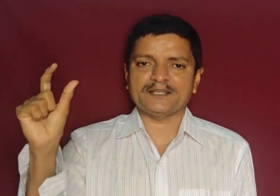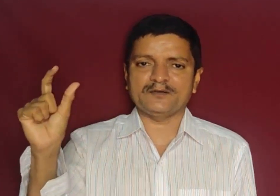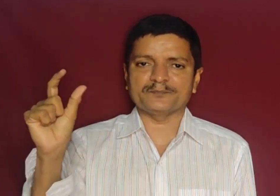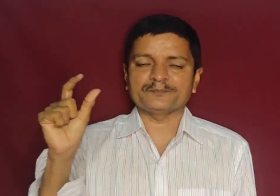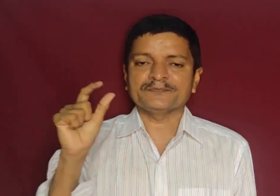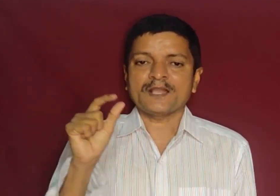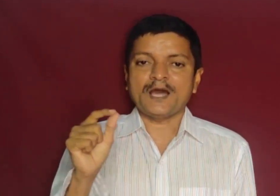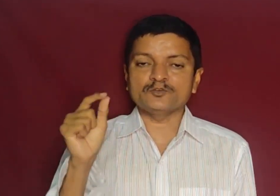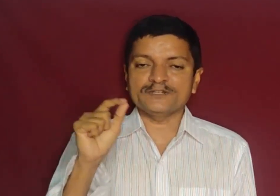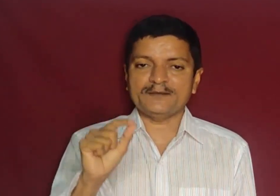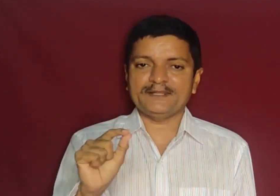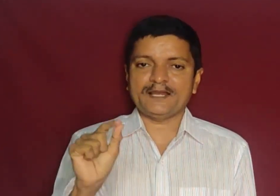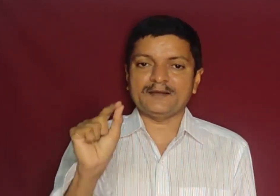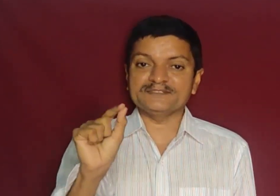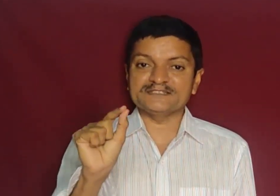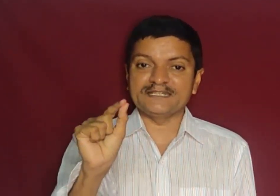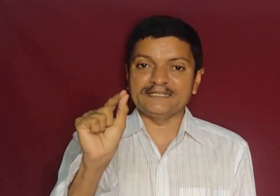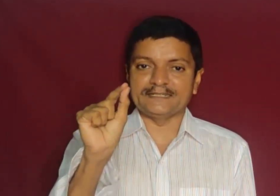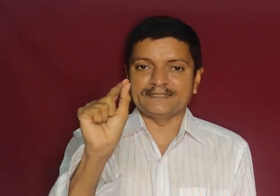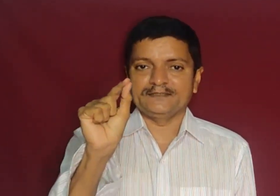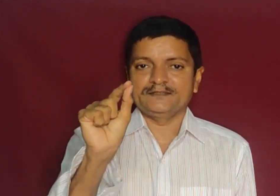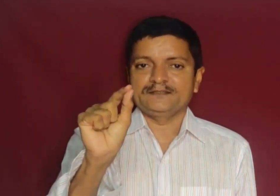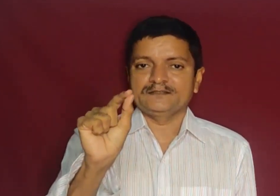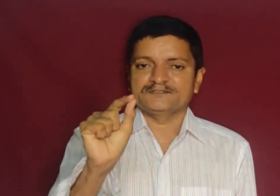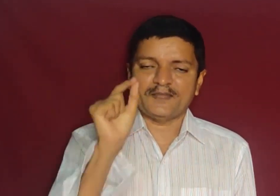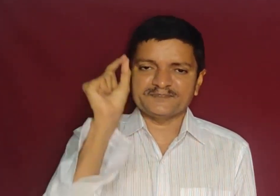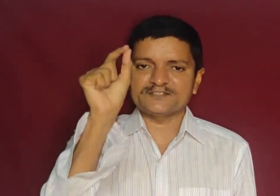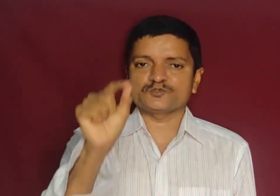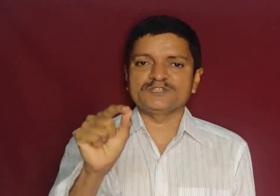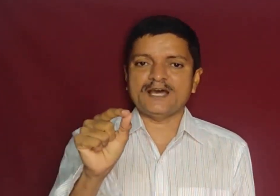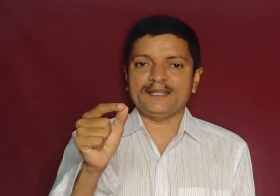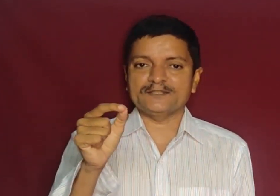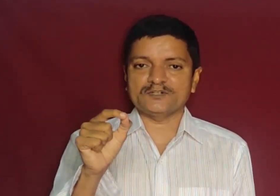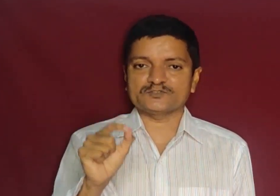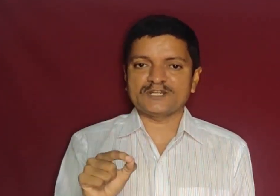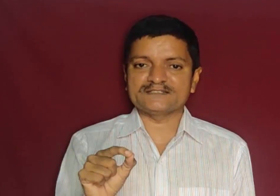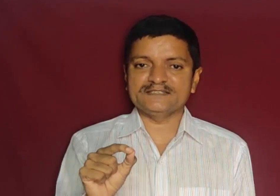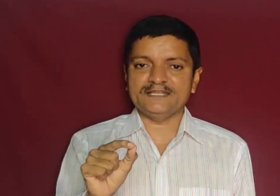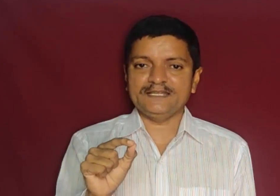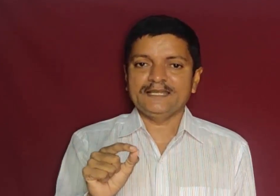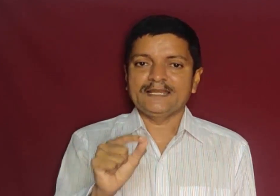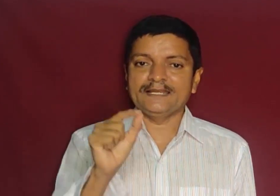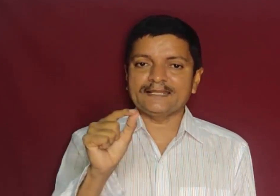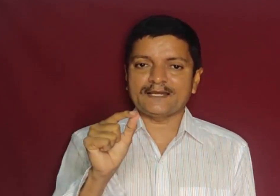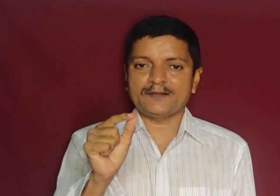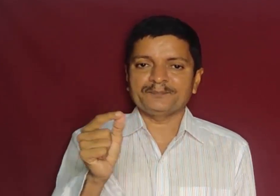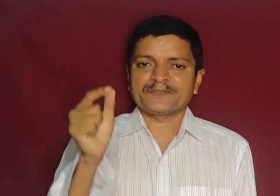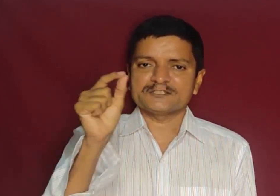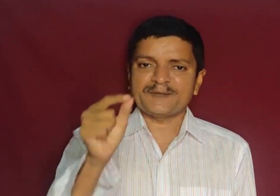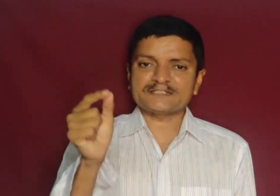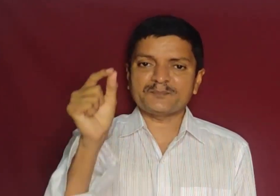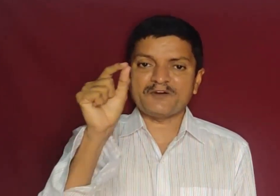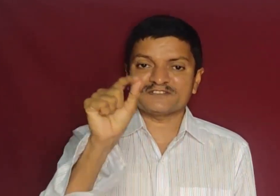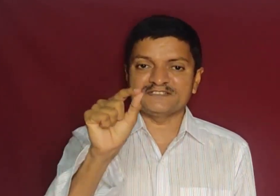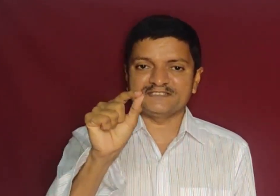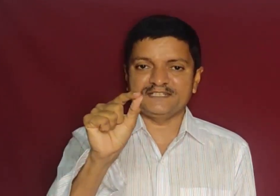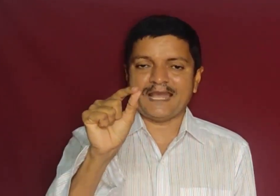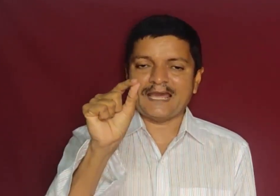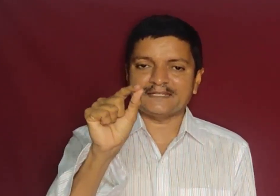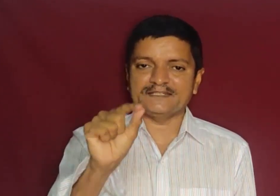పెడదాం అనుకుని ఏమైనా అభిజిత్ ని స్వాప్ చేసుకుందా అనేది కూడా చూడాల్సిందే. లేదా స్పెషల్ పవర్స్ ఇచ్చి హారిక్